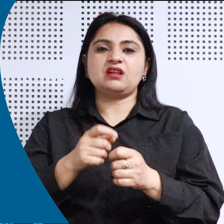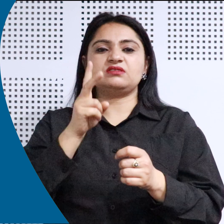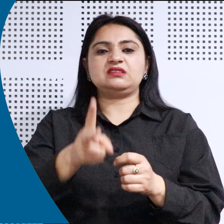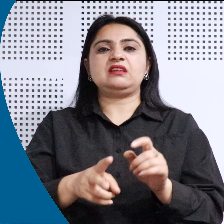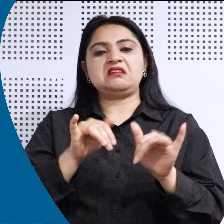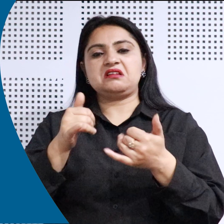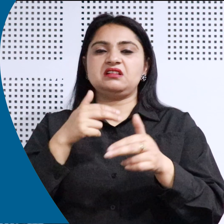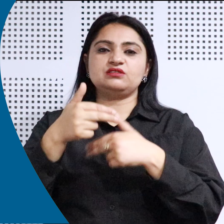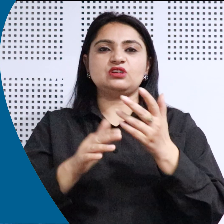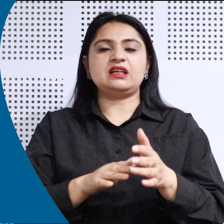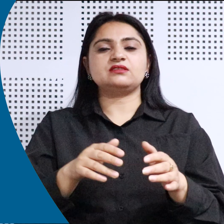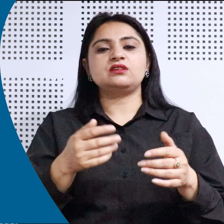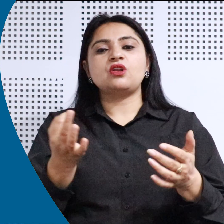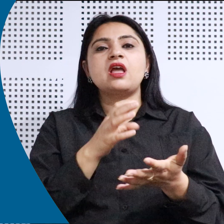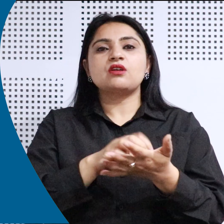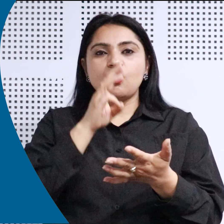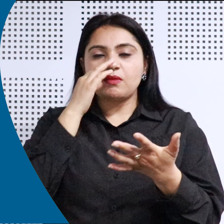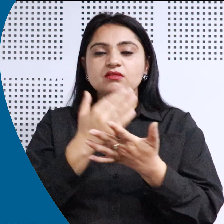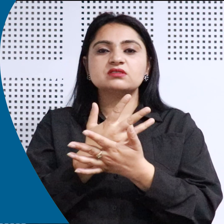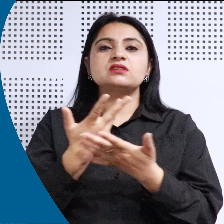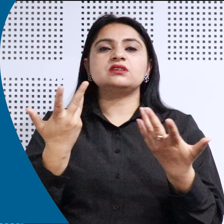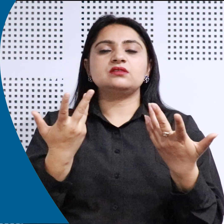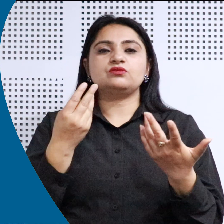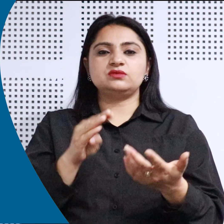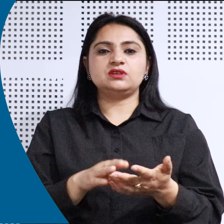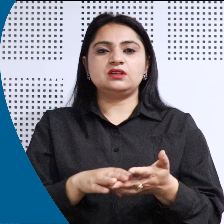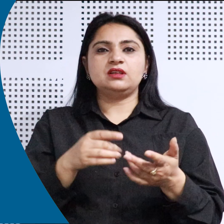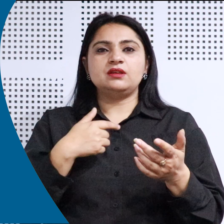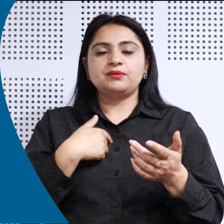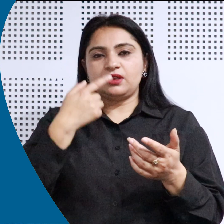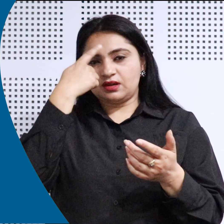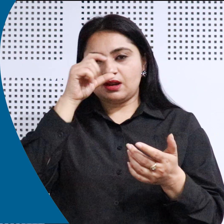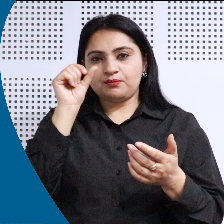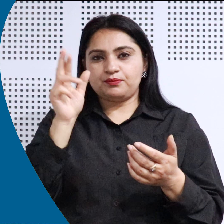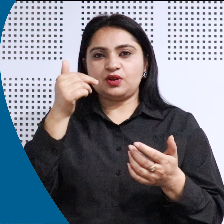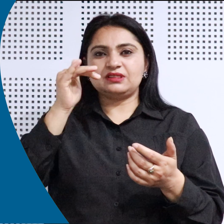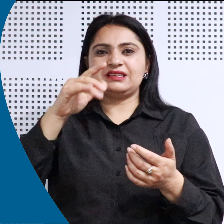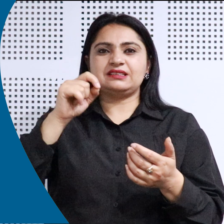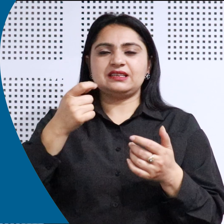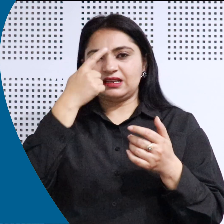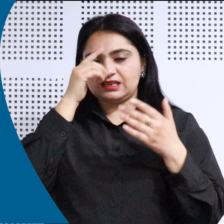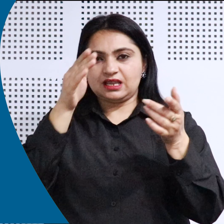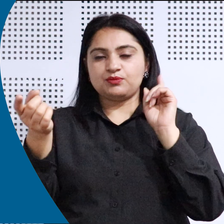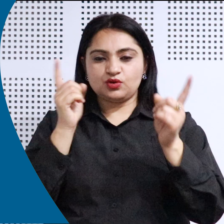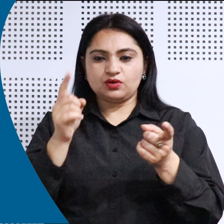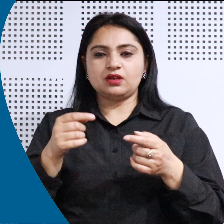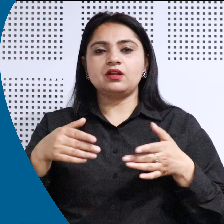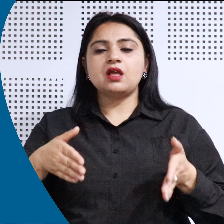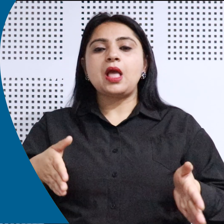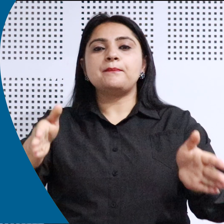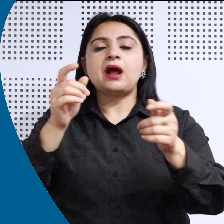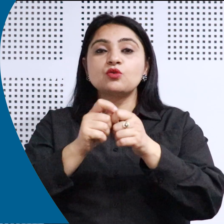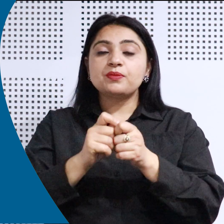खेलकल्ता त अब अगाडि नयाँ ठाउँमा त कसरी समय पाइन्छ त। मेरो नाम प्रतीक्षा चौधरी, टिकापुर नगरपालिका। जस्तै बाटोघाटो बनाउन